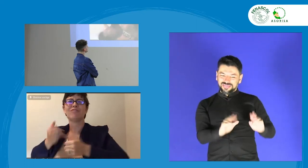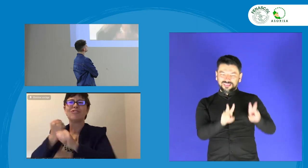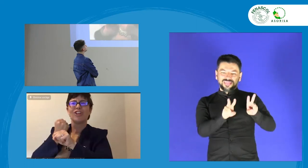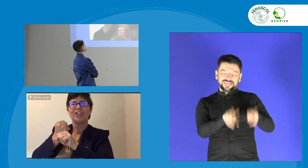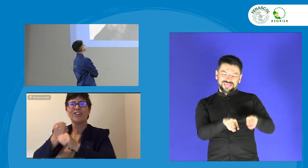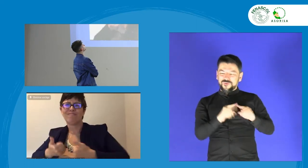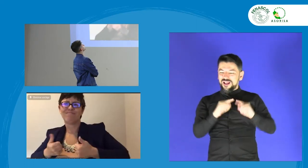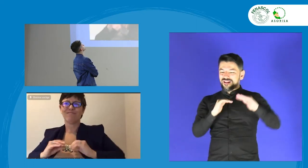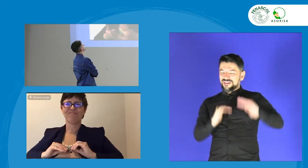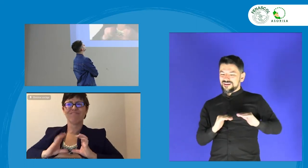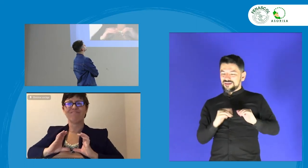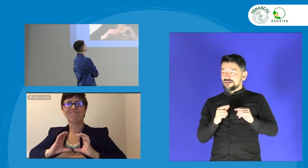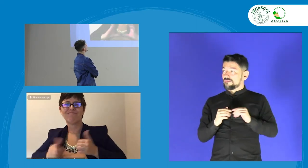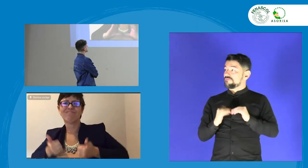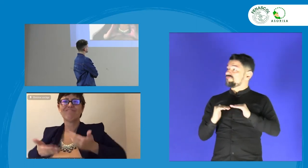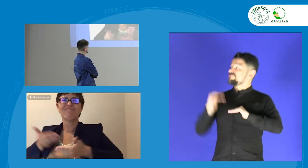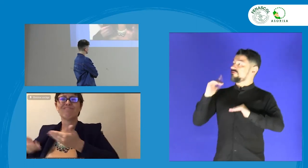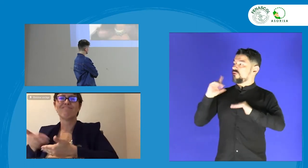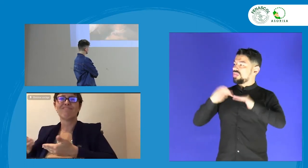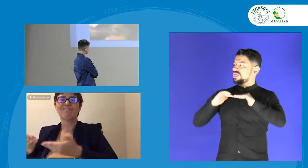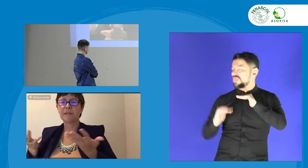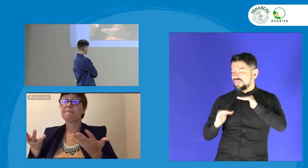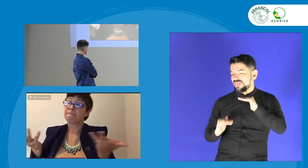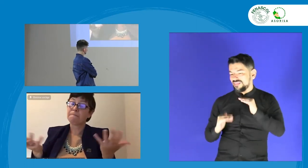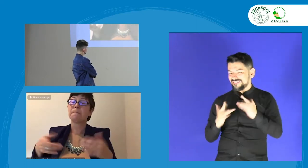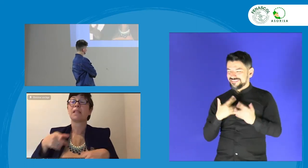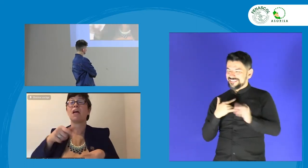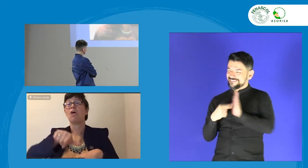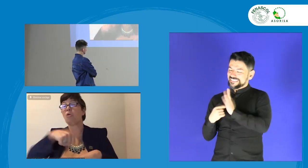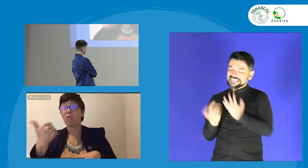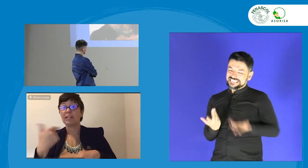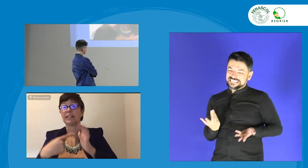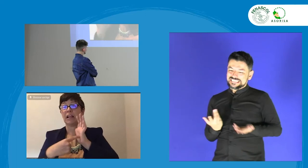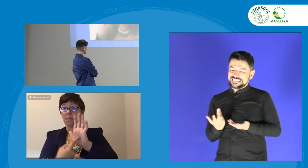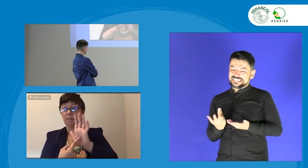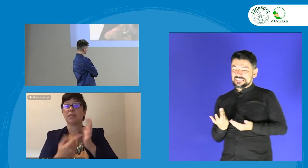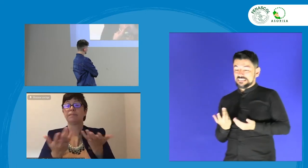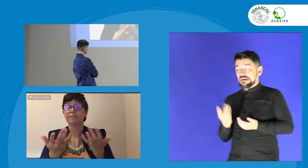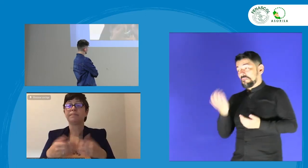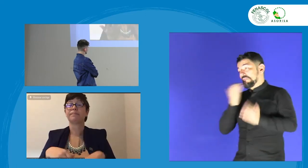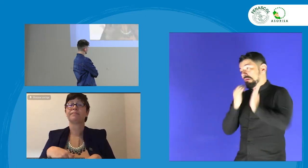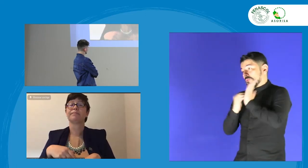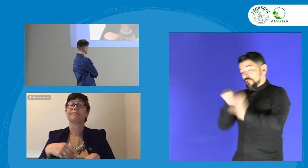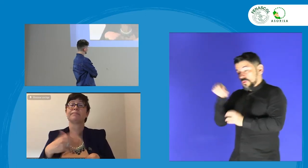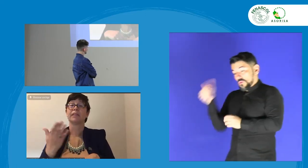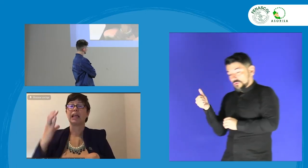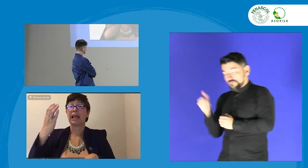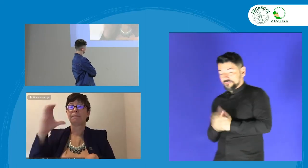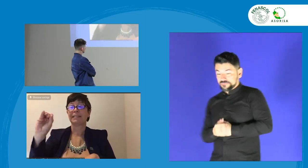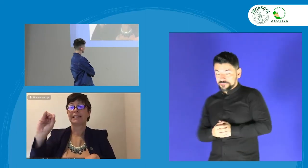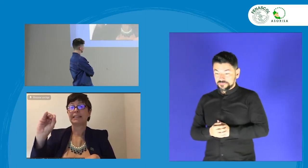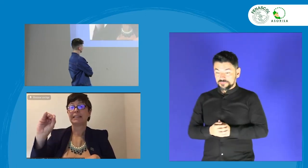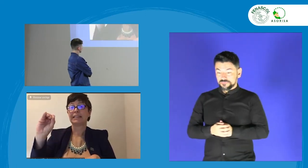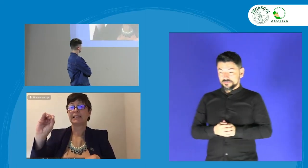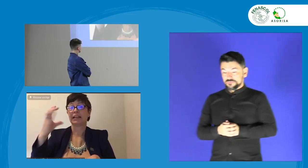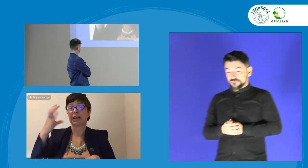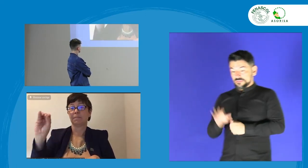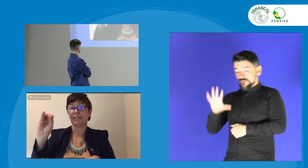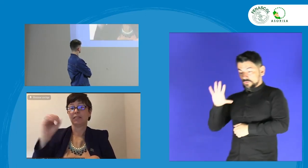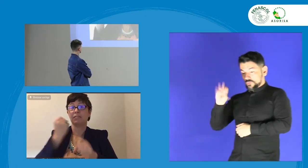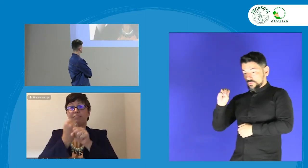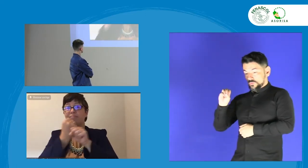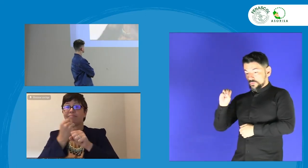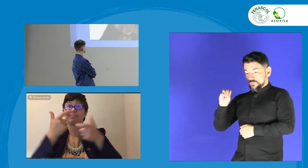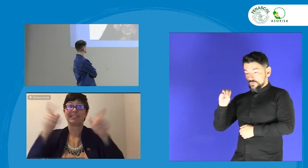hay un gasto menor, pues, y que la persona adquiere su identidad, eso sería muy bueno poderlo mostrar frente a gobierno. Y